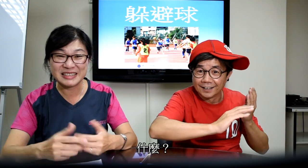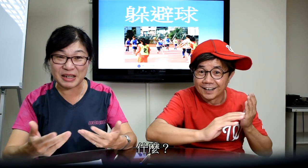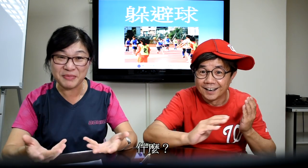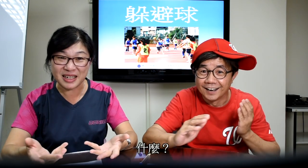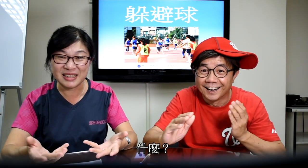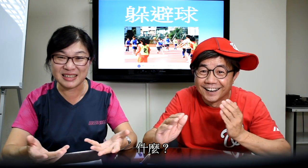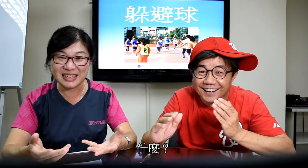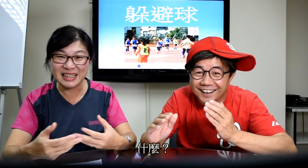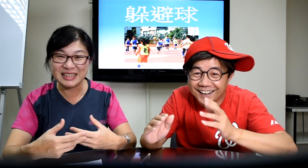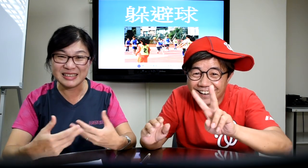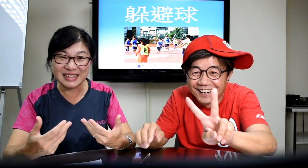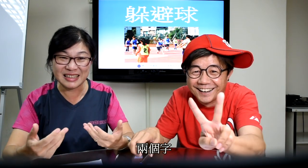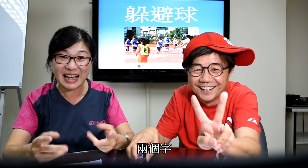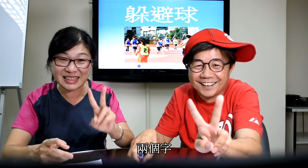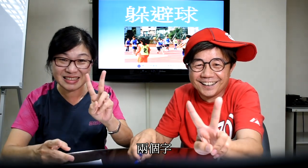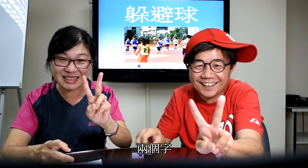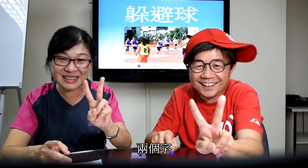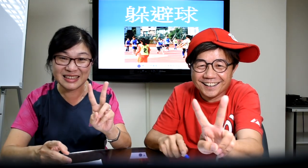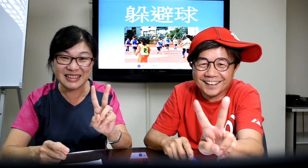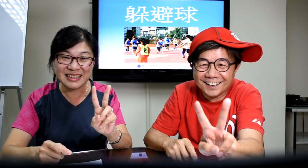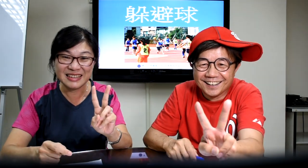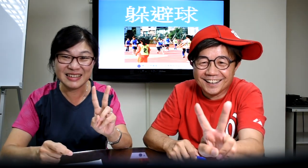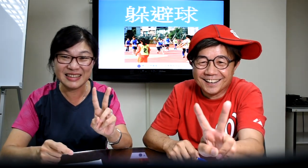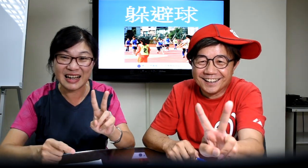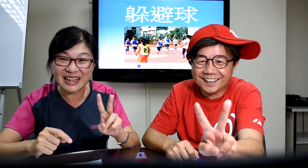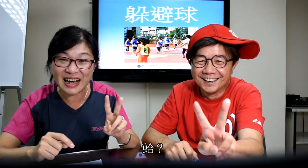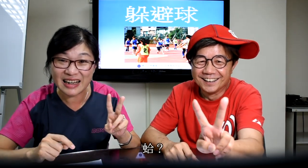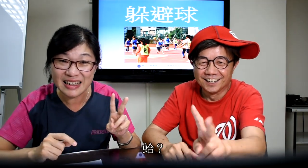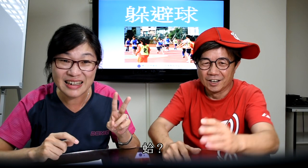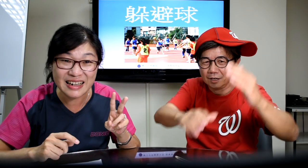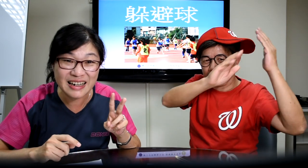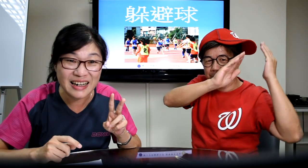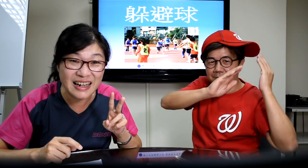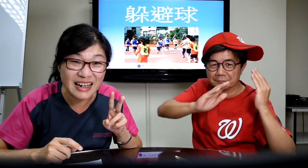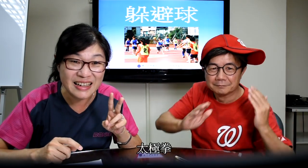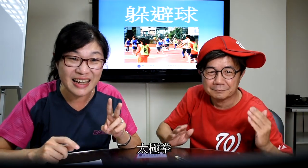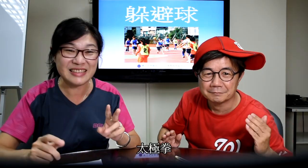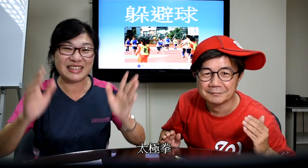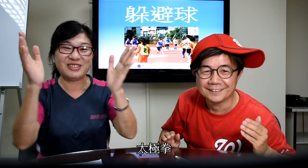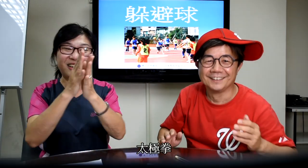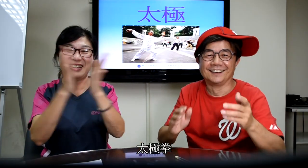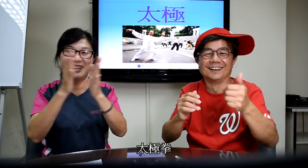什么？两个字？啊？太极拳。